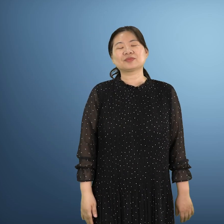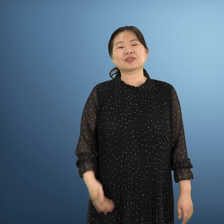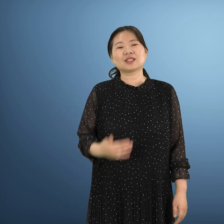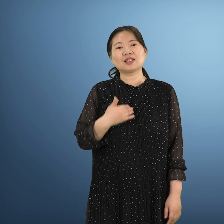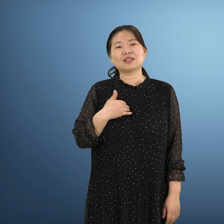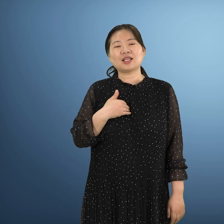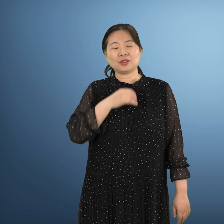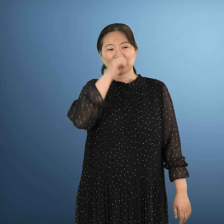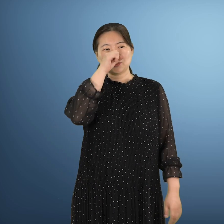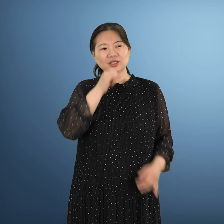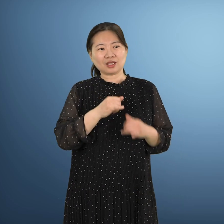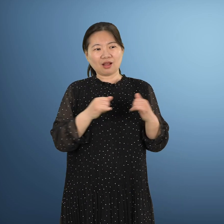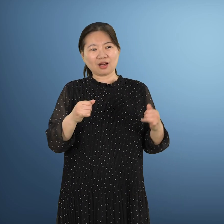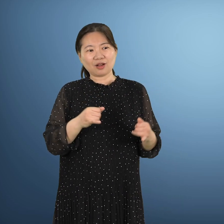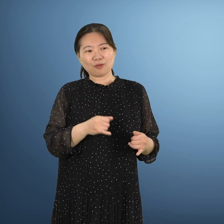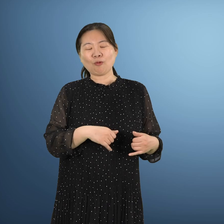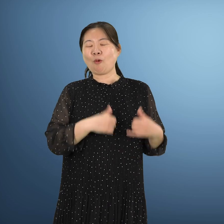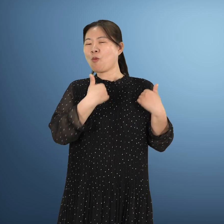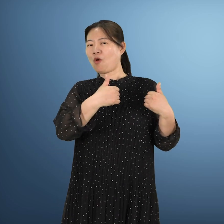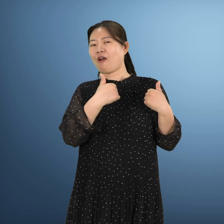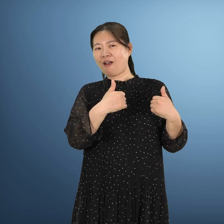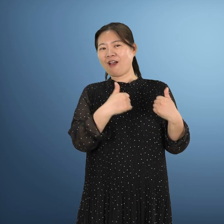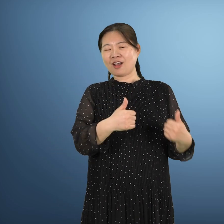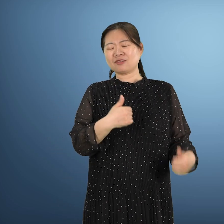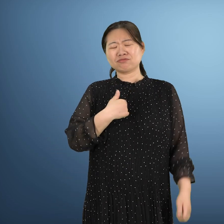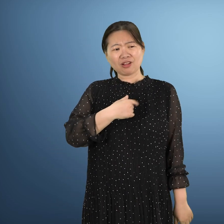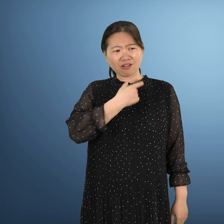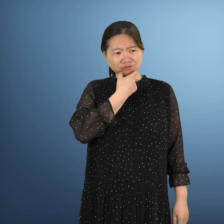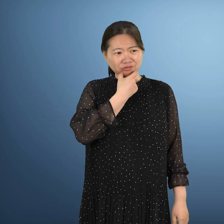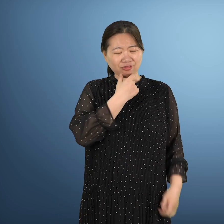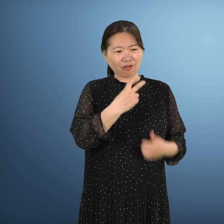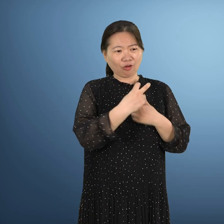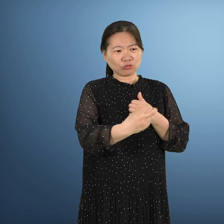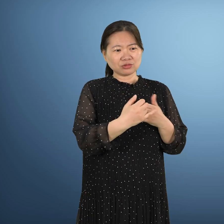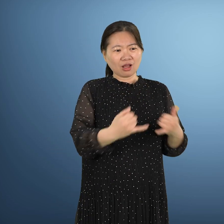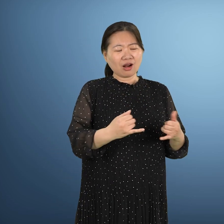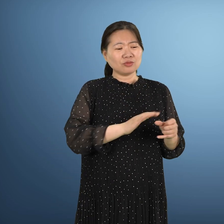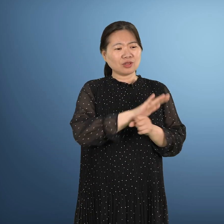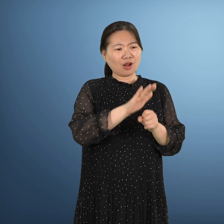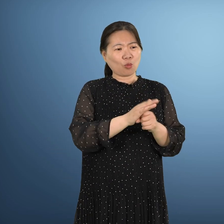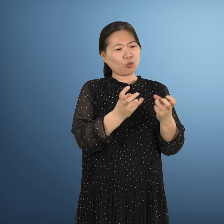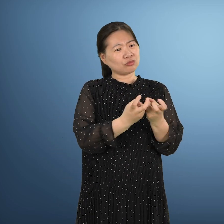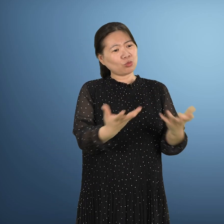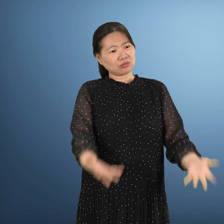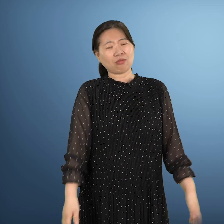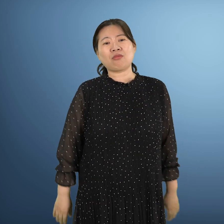난 나 좋다는 사람이 좋지. 나 싫어하는 사람까지 어떻게 사랑해?